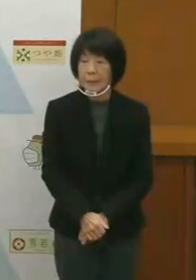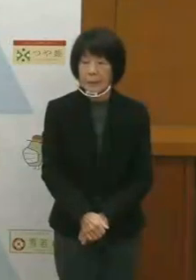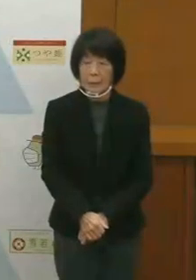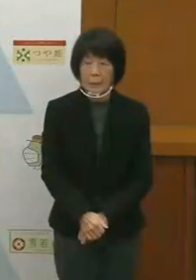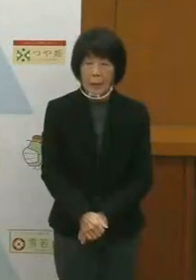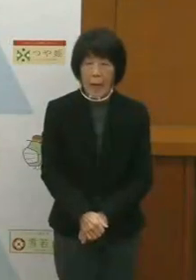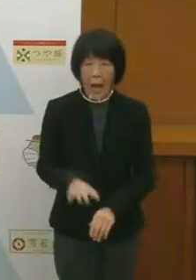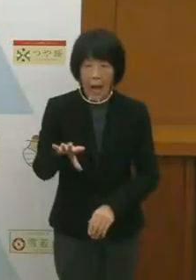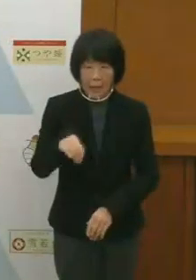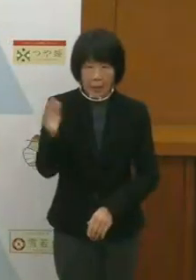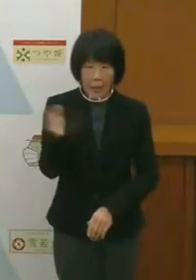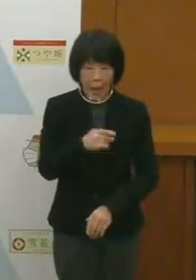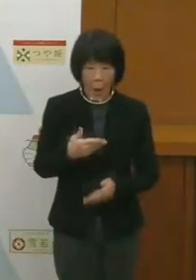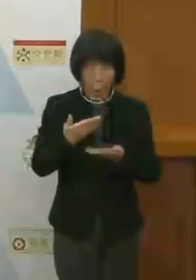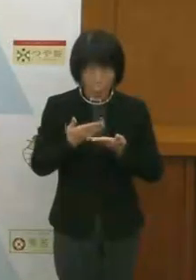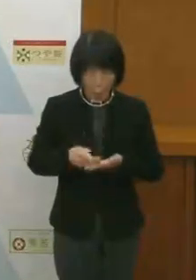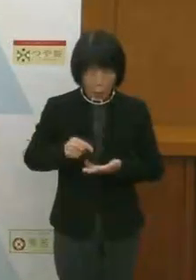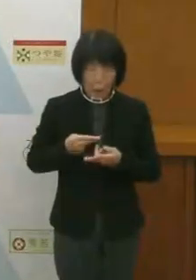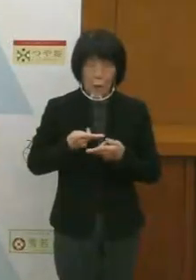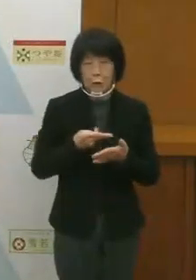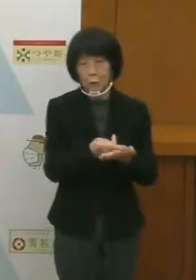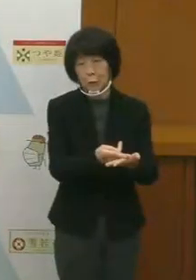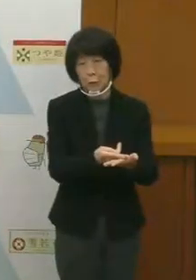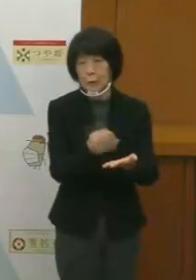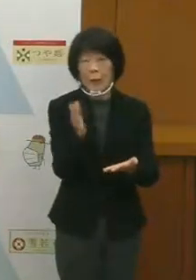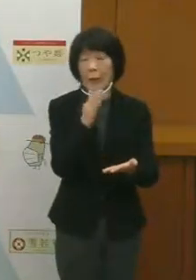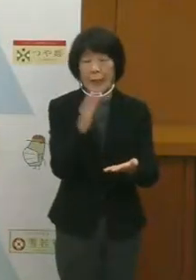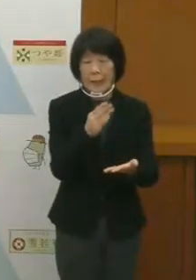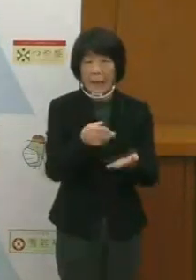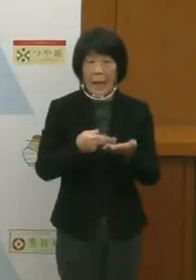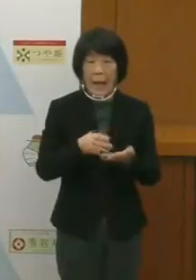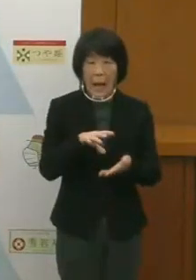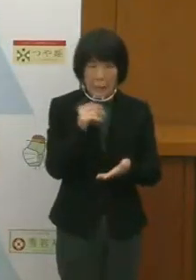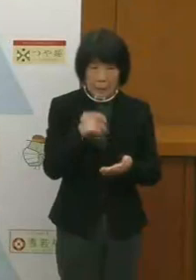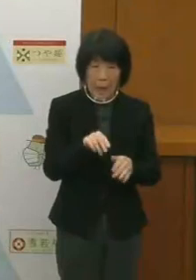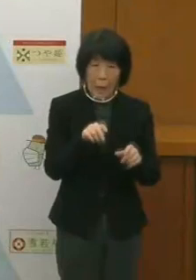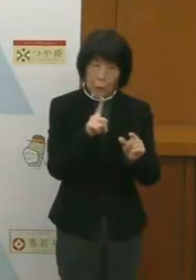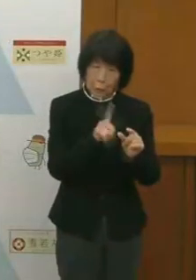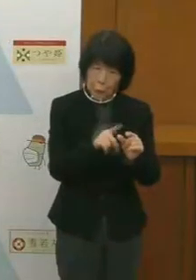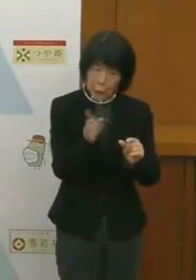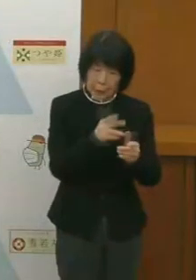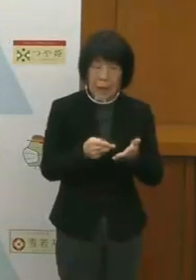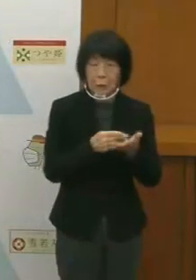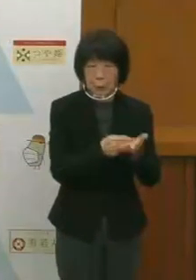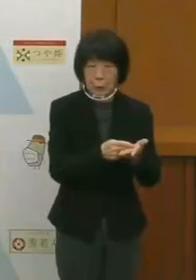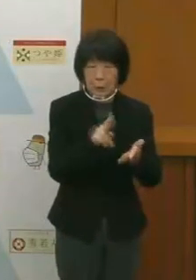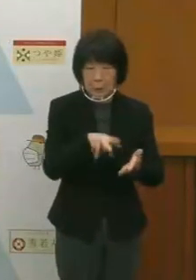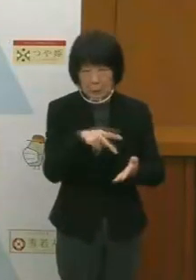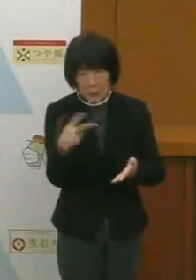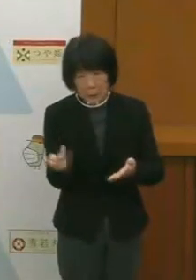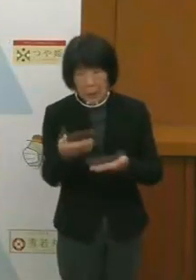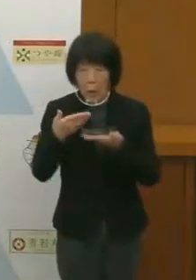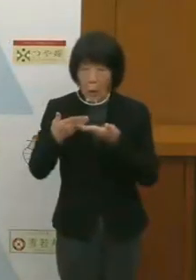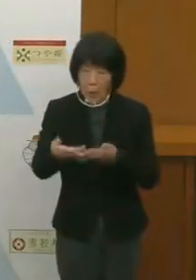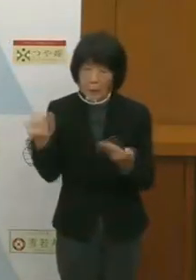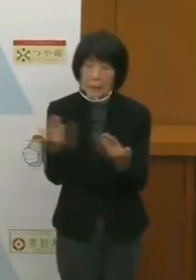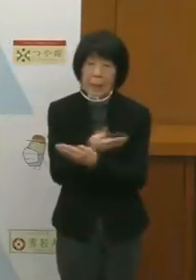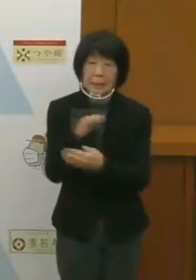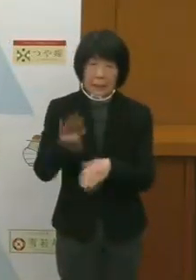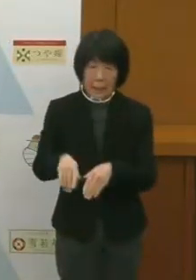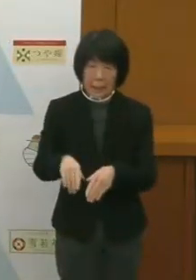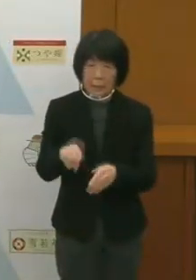重症で入院されたのではなくて入院されていた方が重症になったというふうに聞きました。